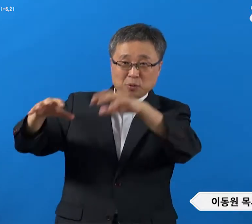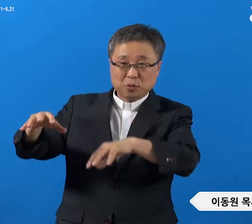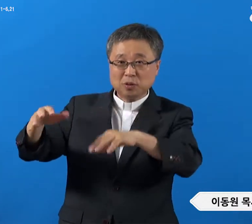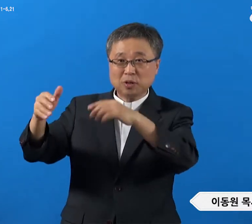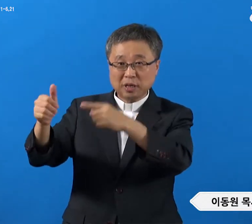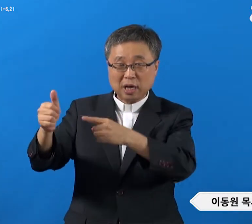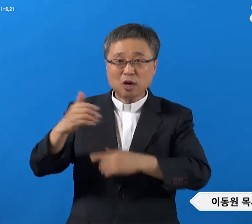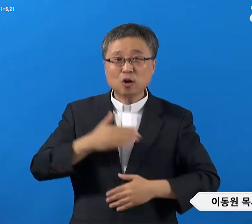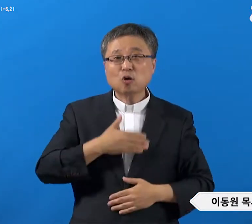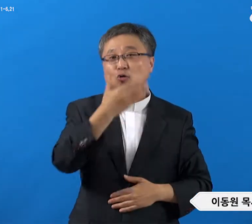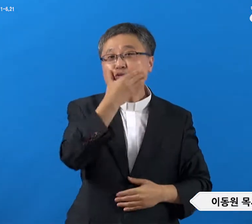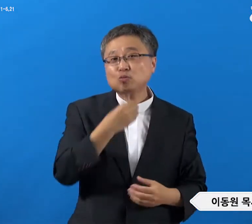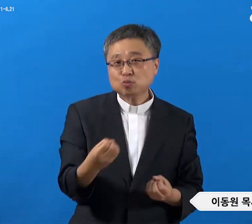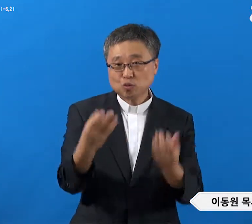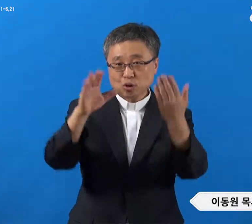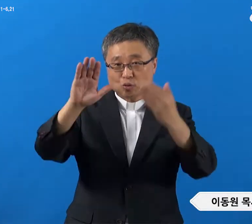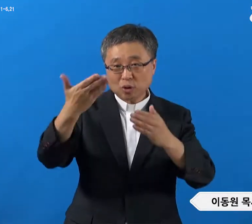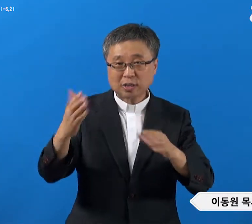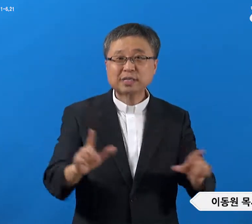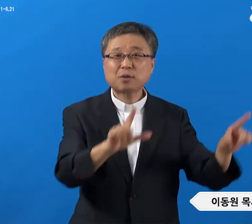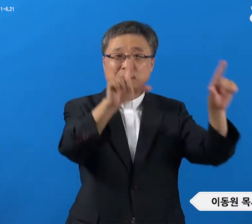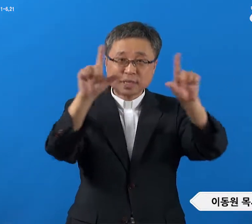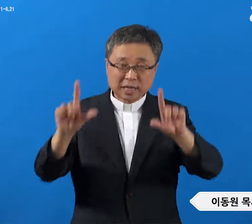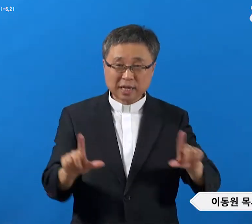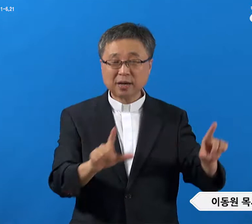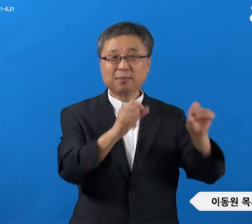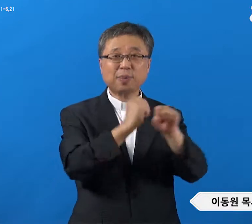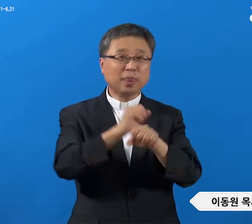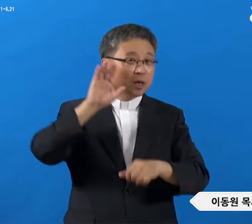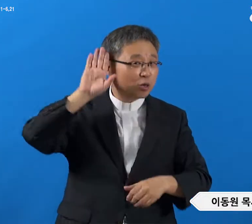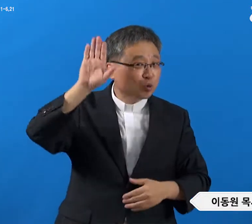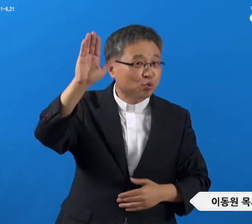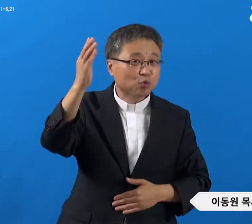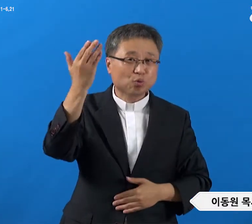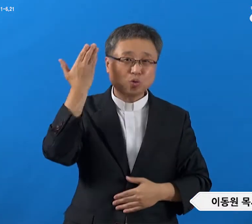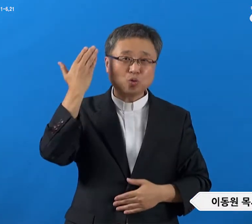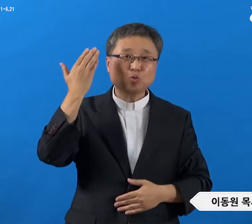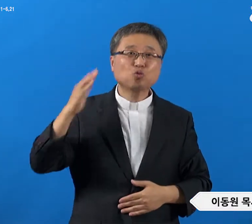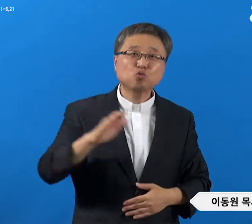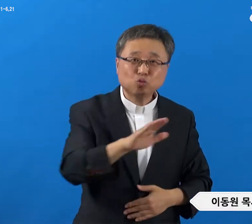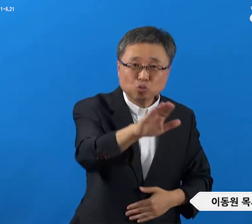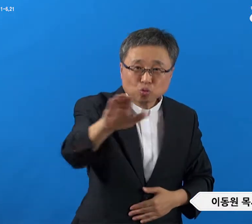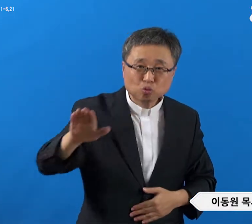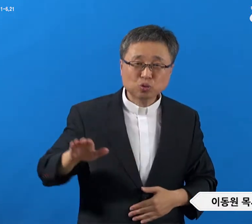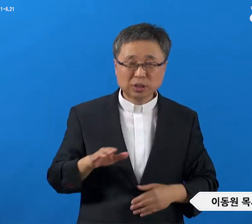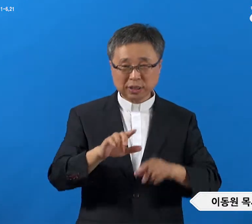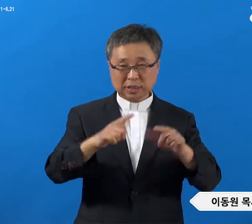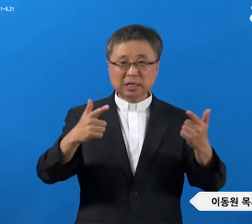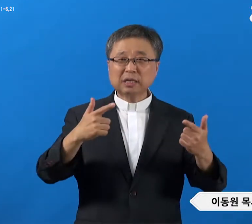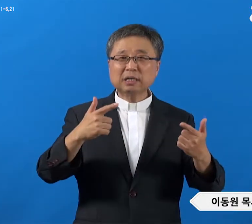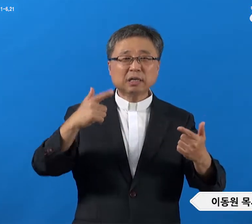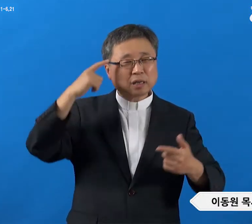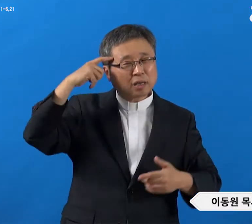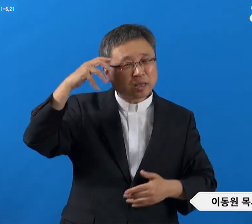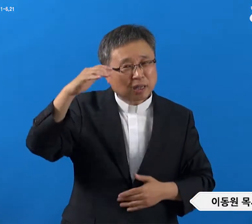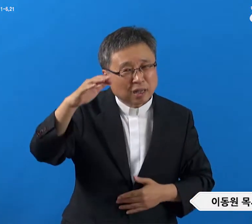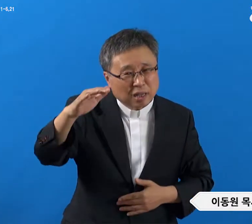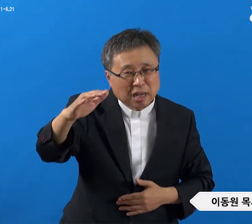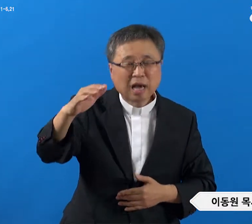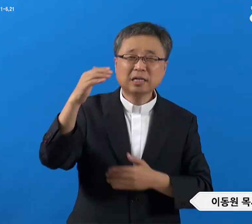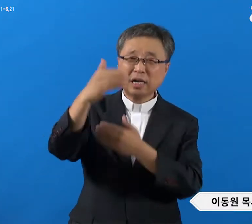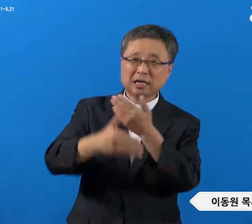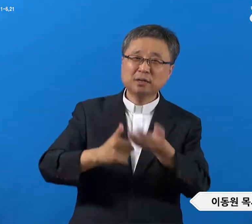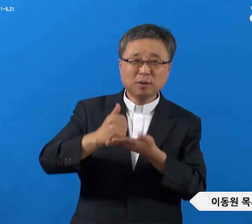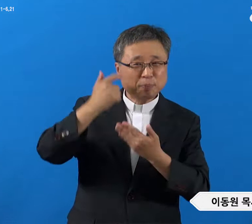되어주는 삶을 살아야 한다는 것입니다. 최근에 이러한 우리들의 갈망, 아니 하나님의